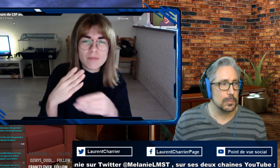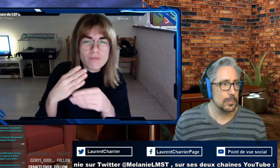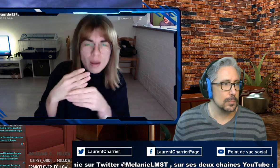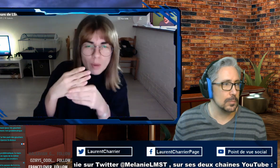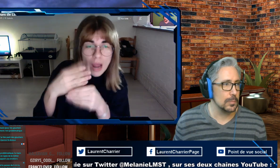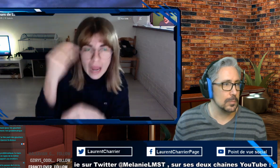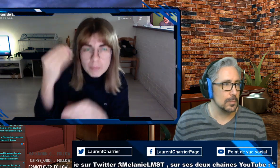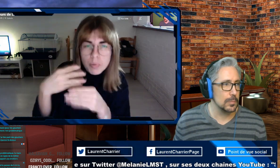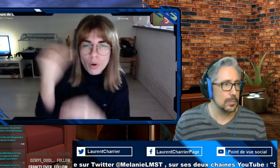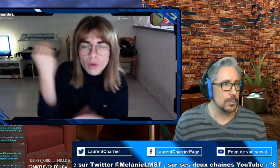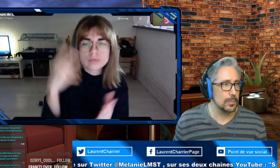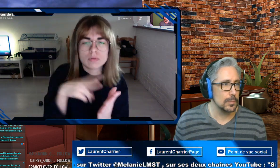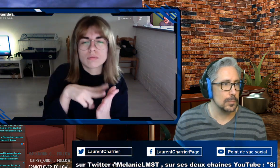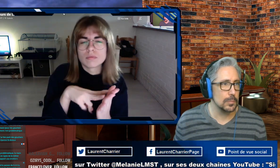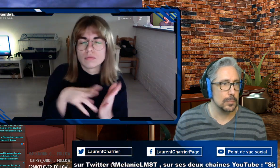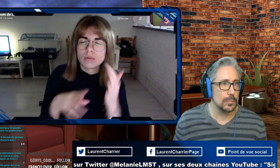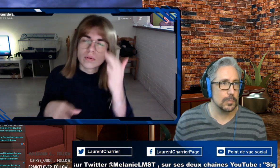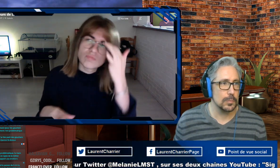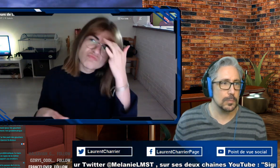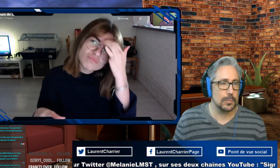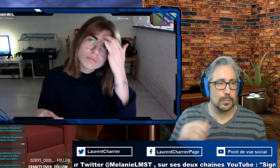Mais vraiment apprendre.